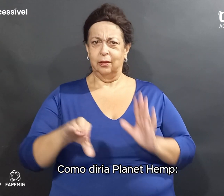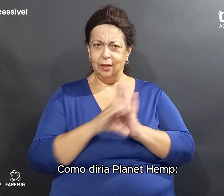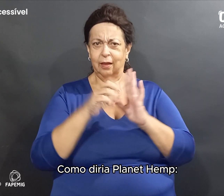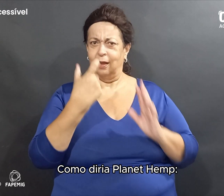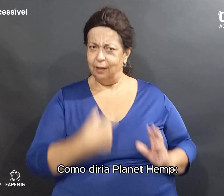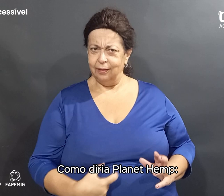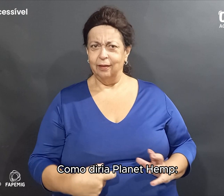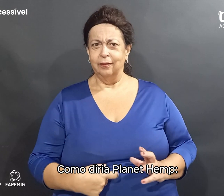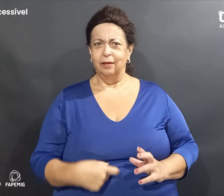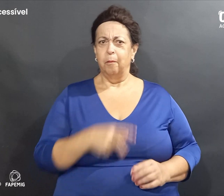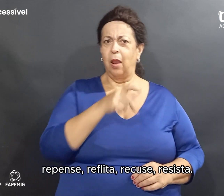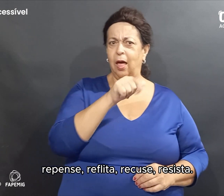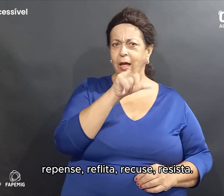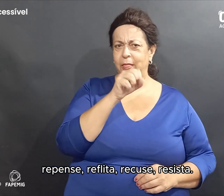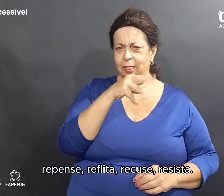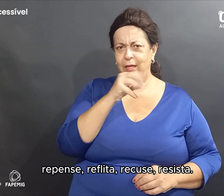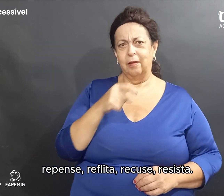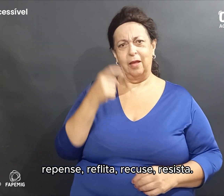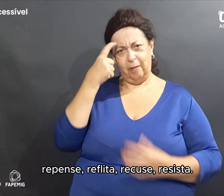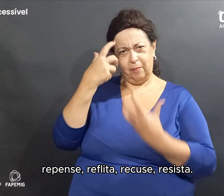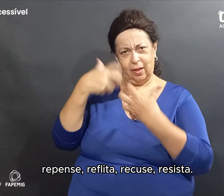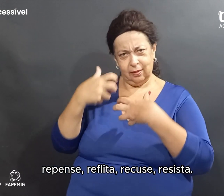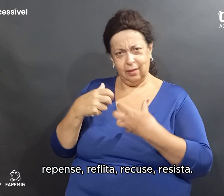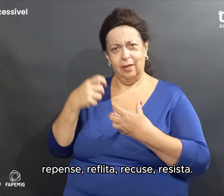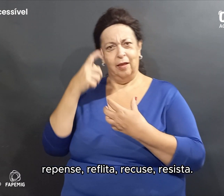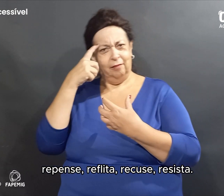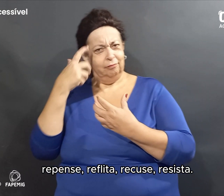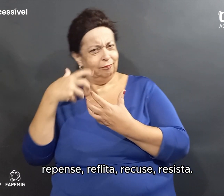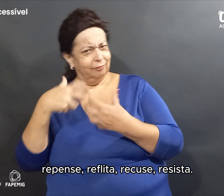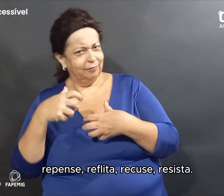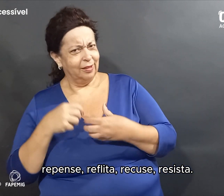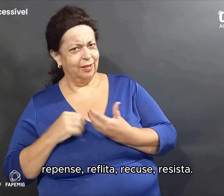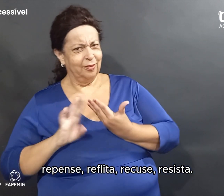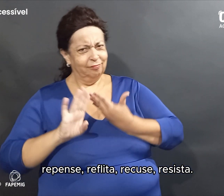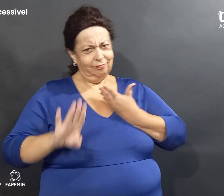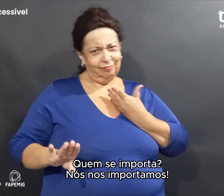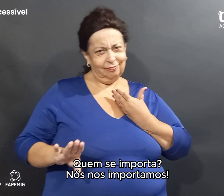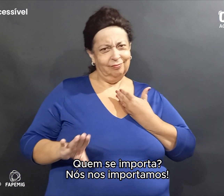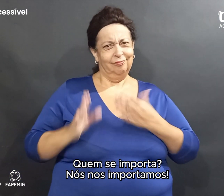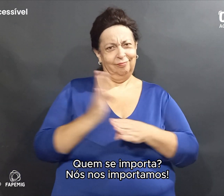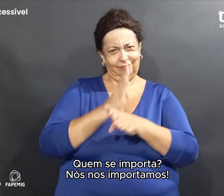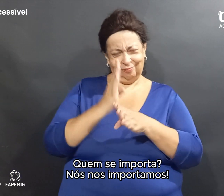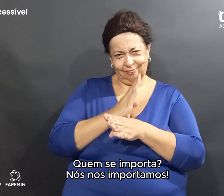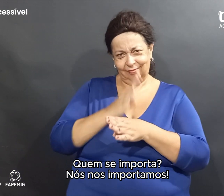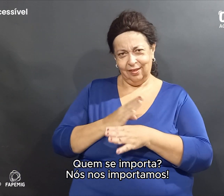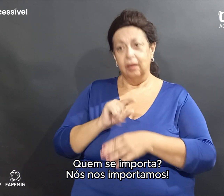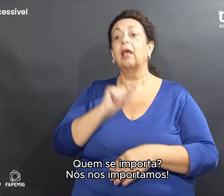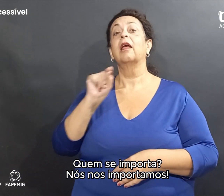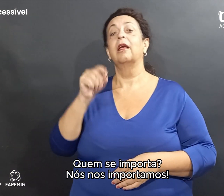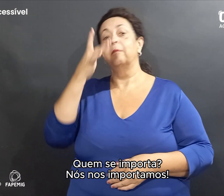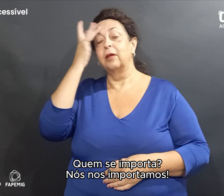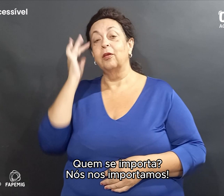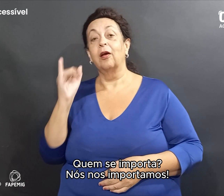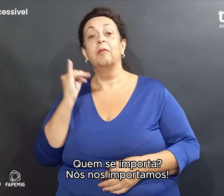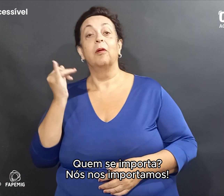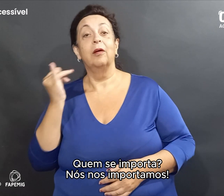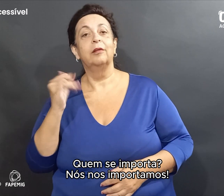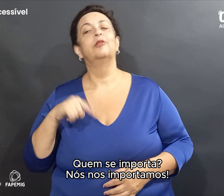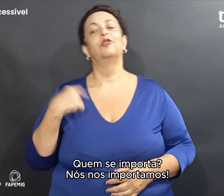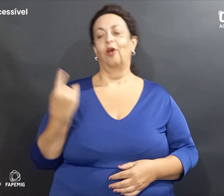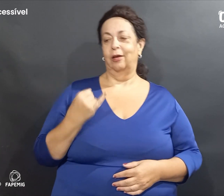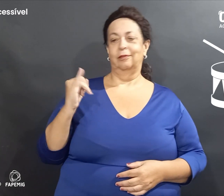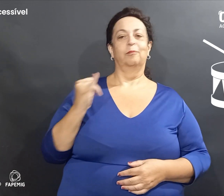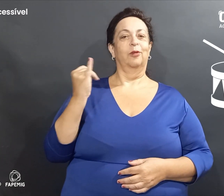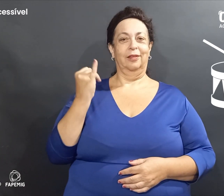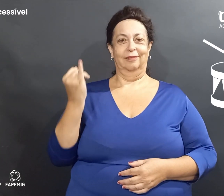Como diria Planet Hemp, repense, reflita, recuse, resista. Quem se importa? Nós nos